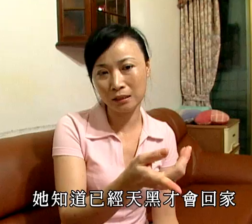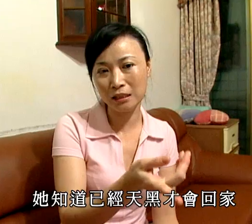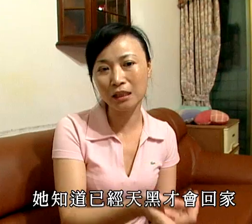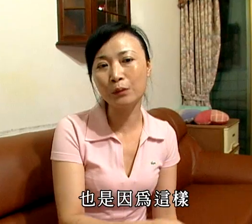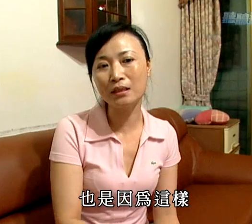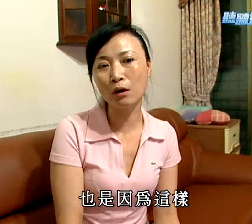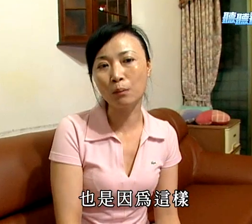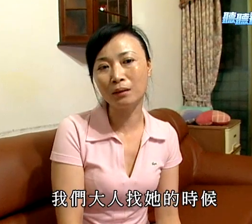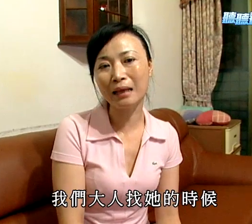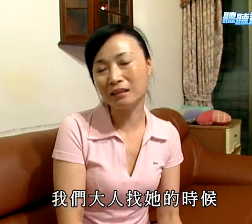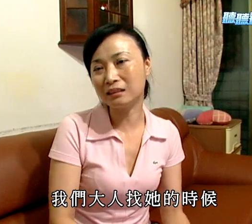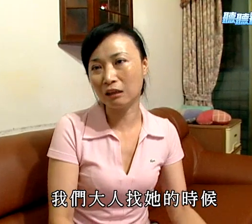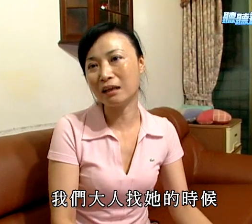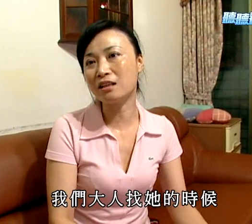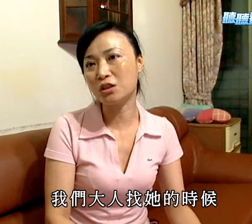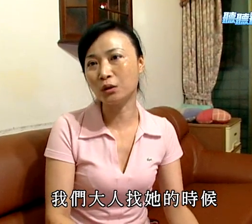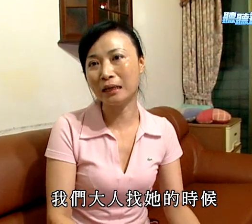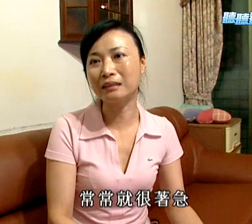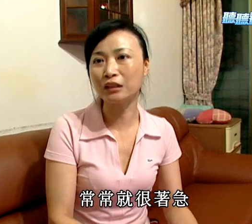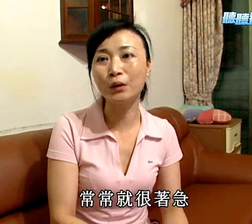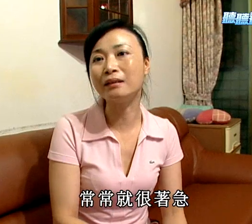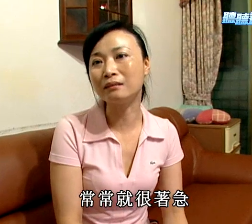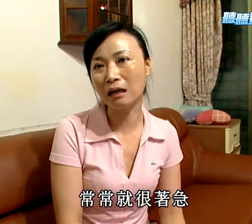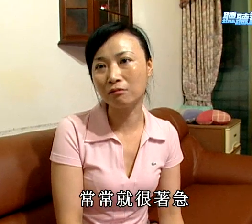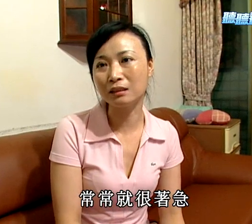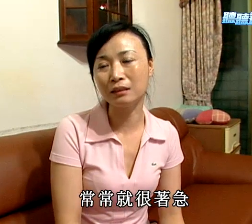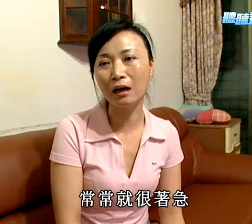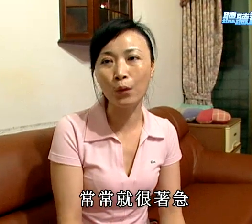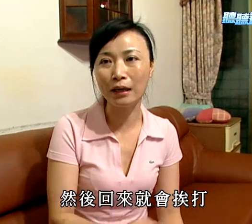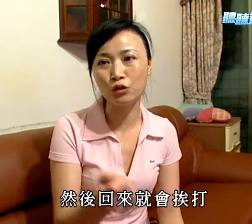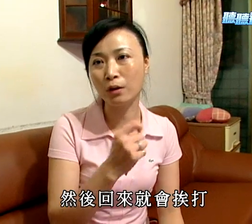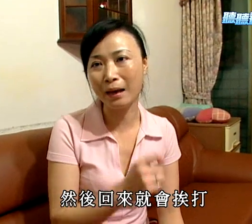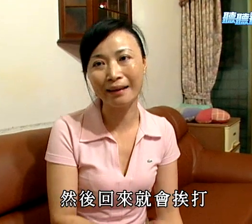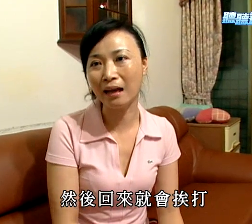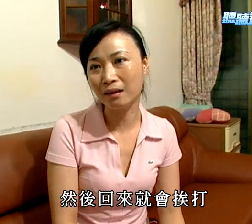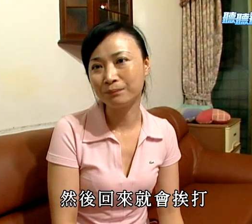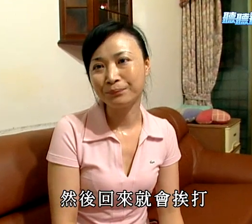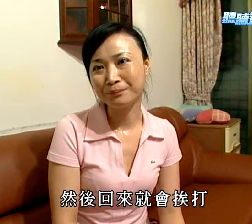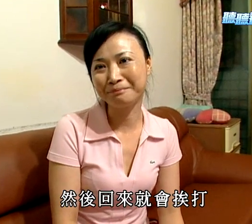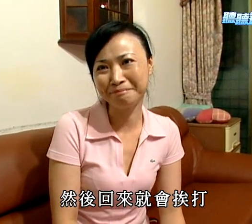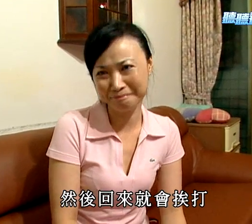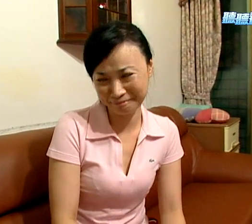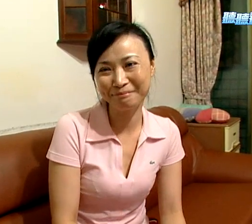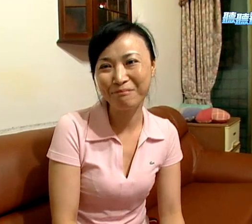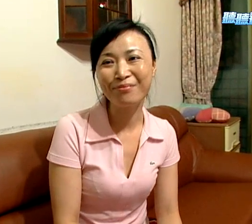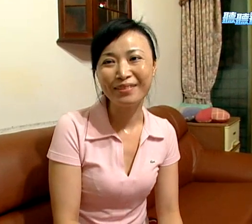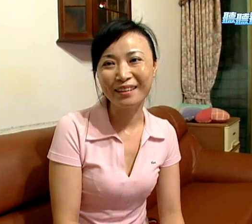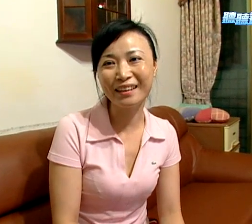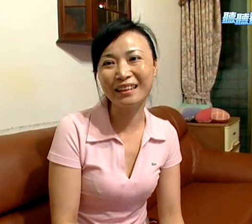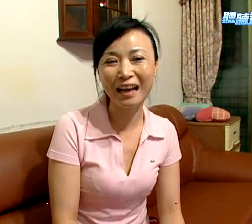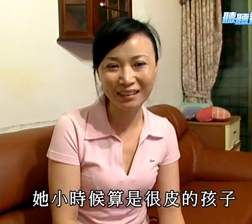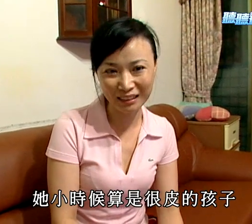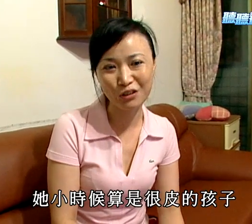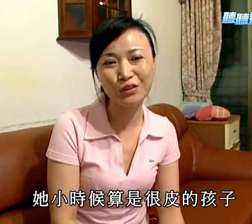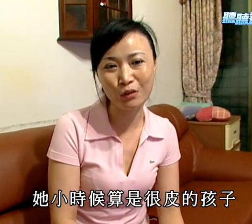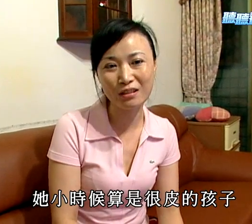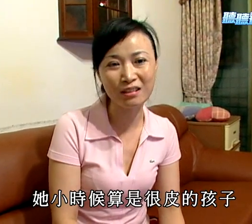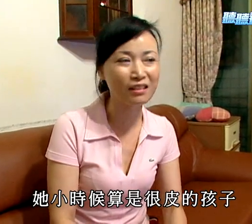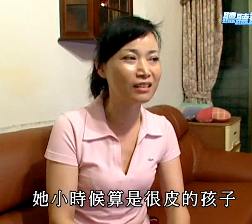是因为这样，我们大人找他的时候常常就很着急，然后回来就会挨打。他小时候算是